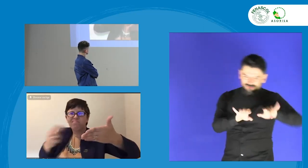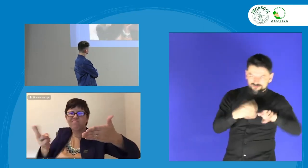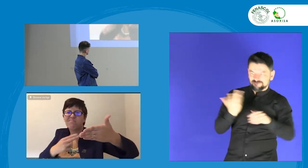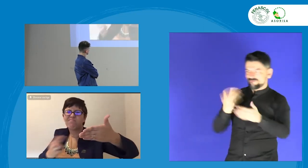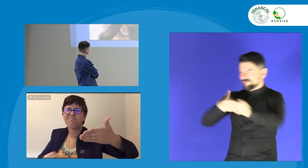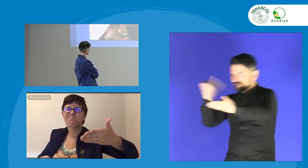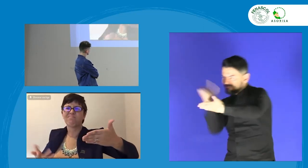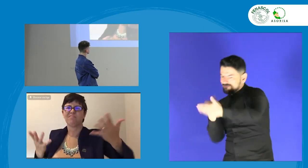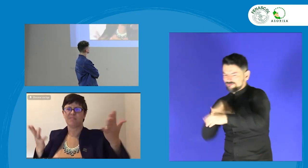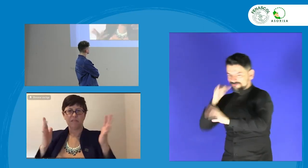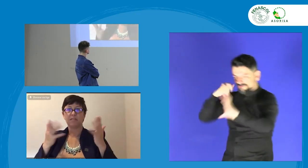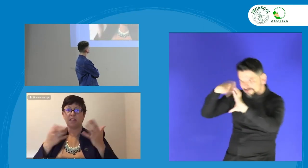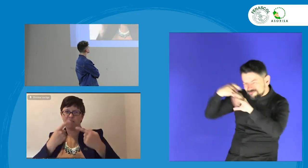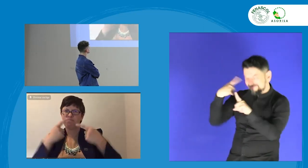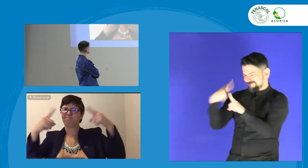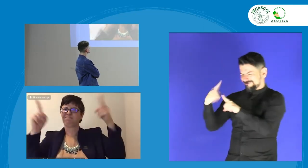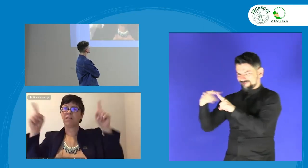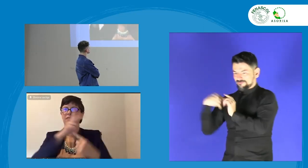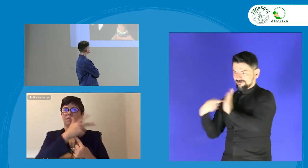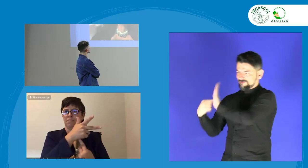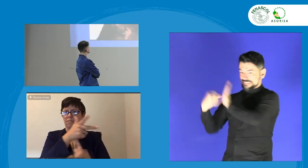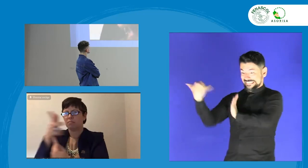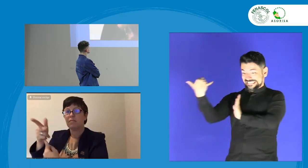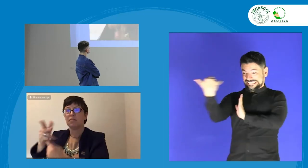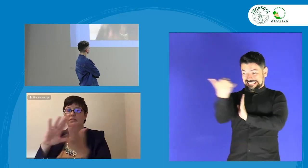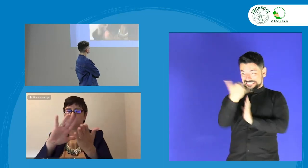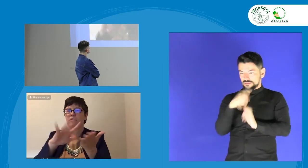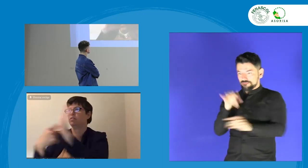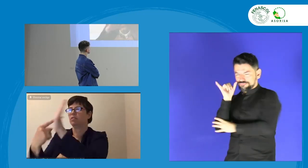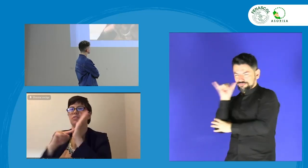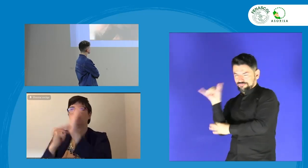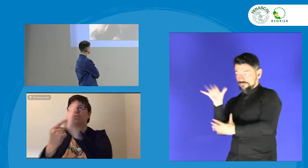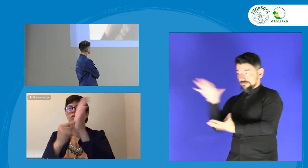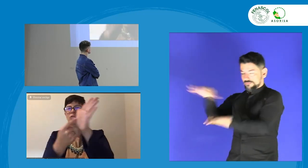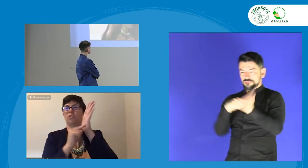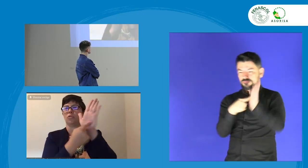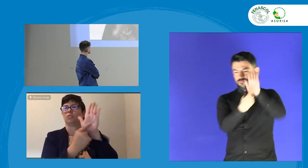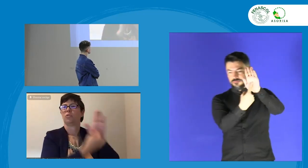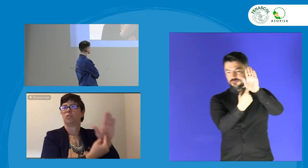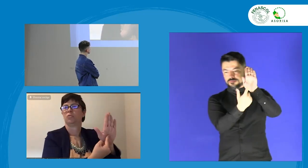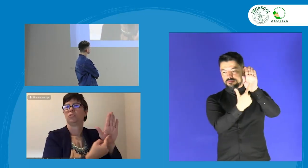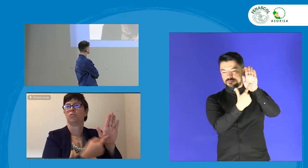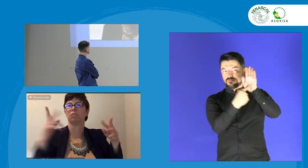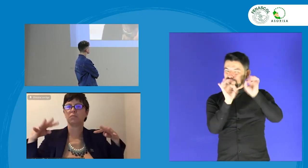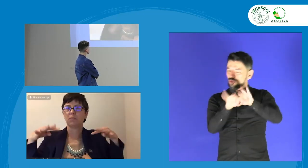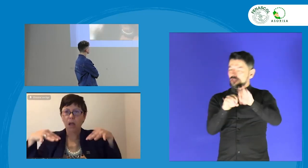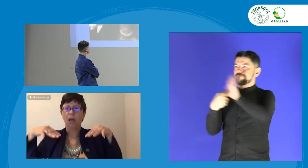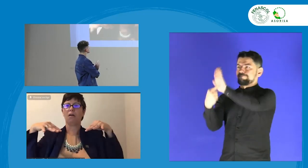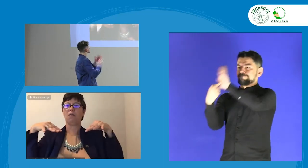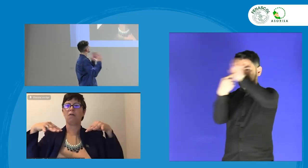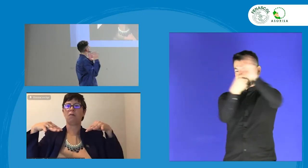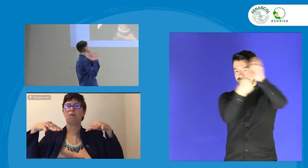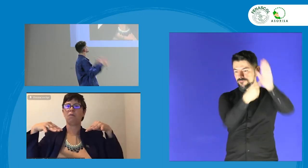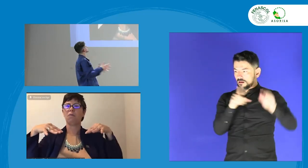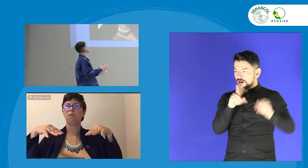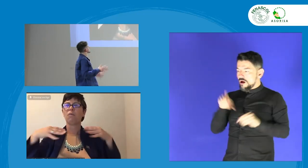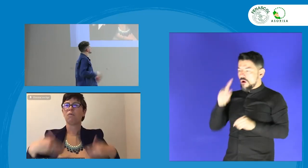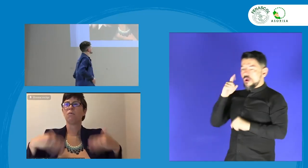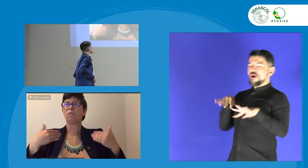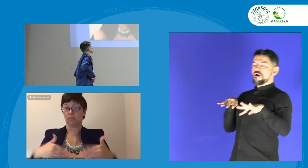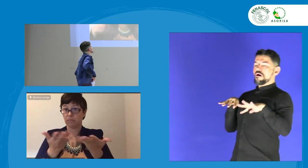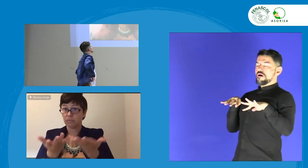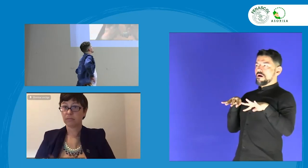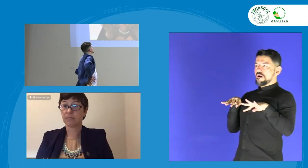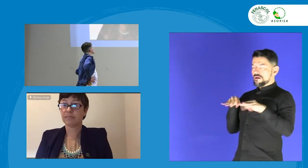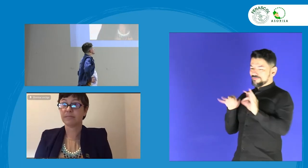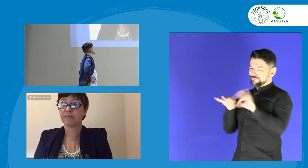las personas sordas están desarrollando sus diferentes habilidades, lo que han adquirido en la escuela y que de esta manera exista